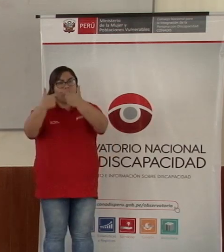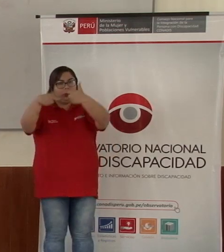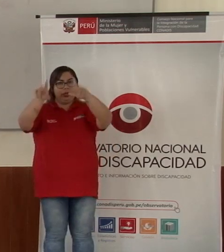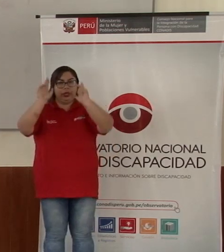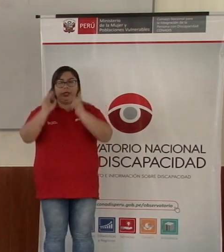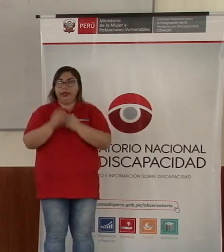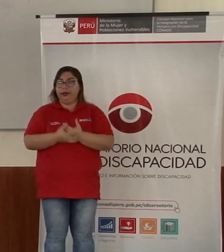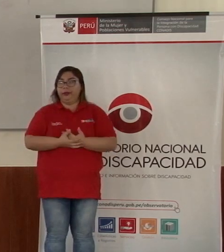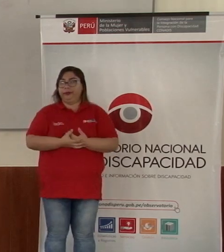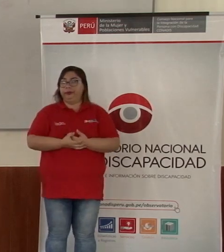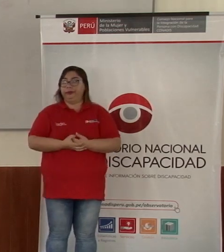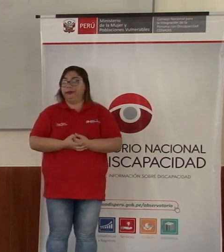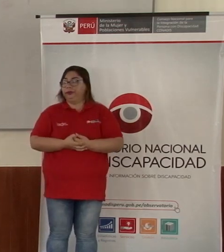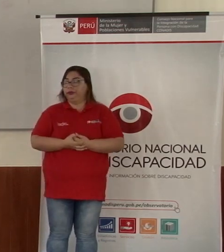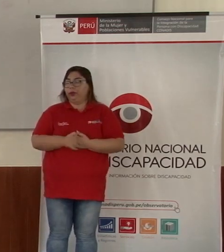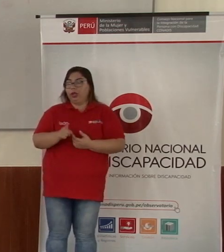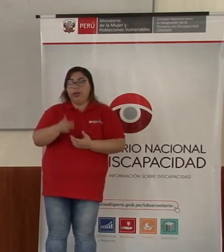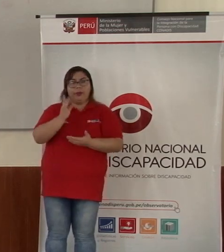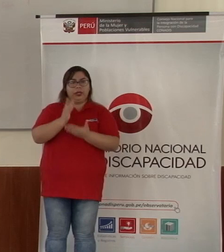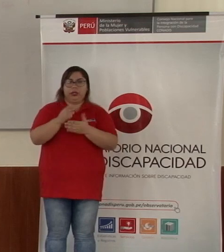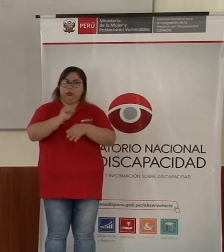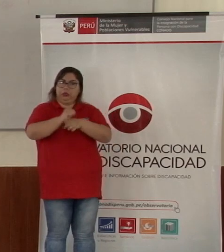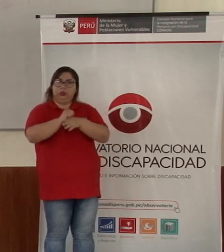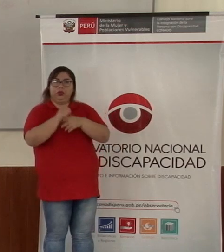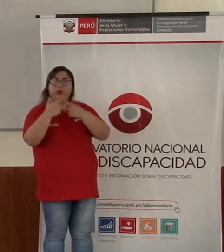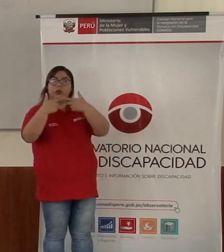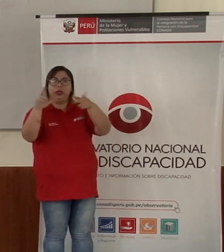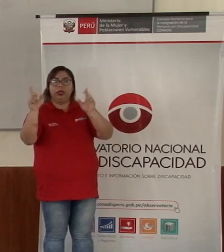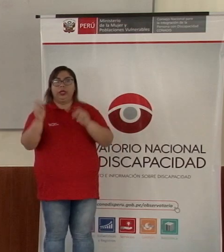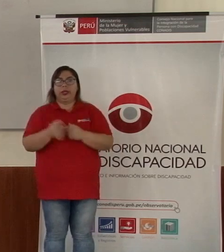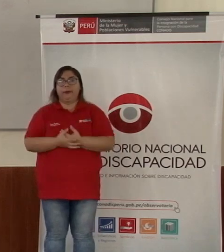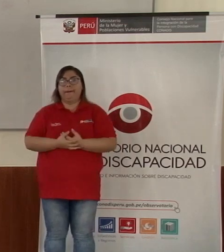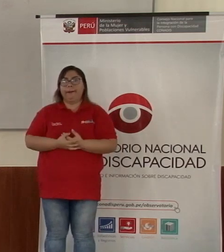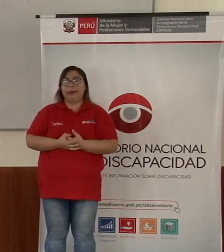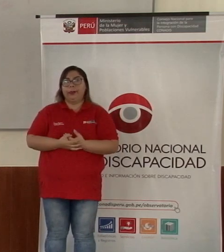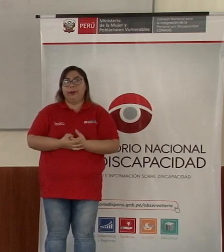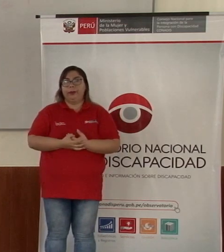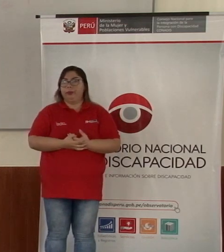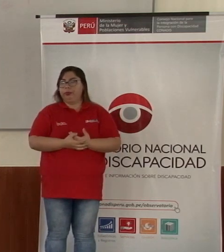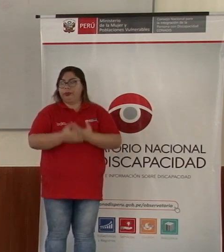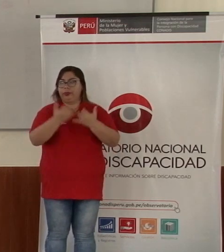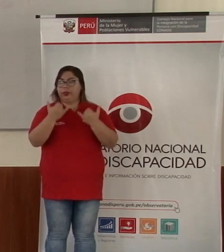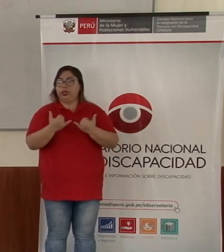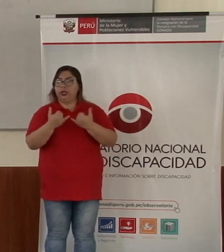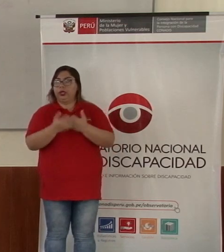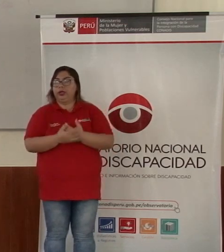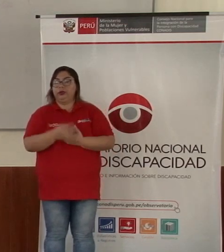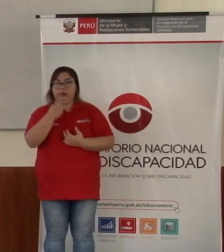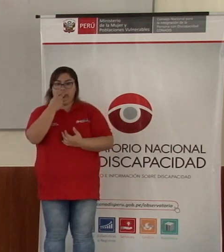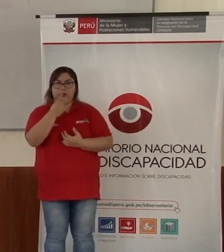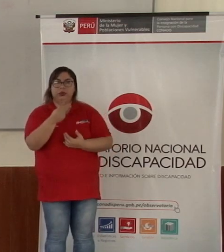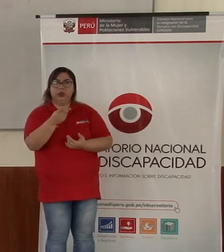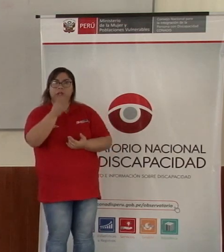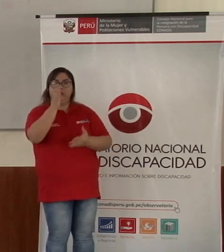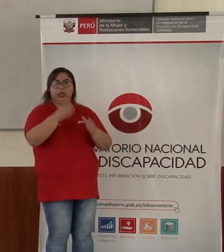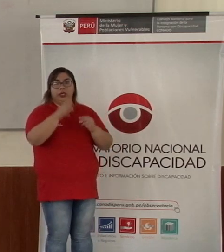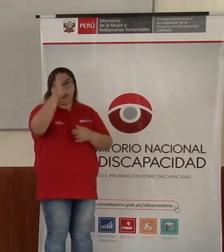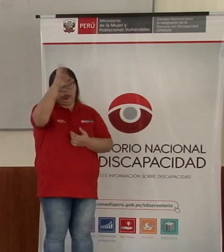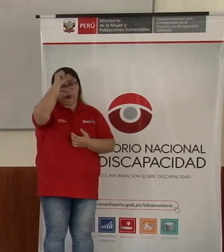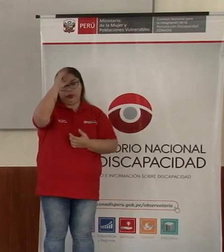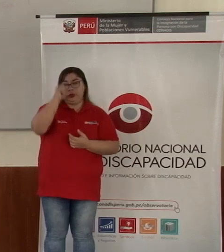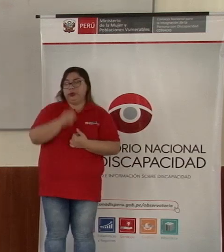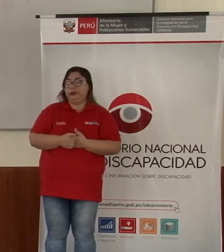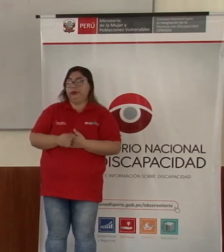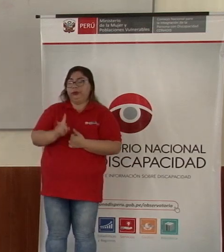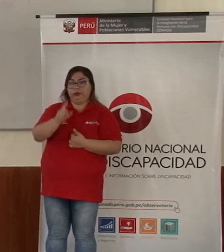cualquiera, prácticamente cualquiera lo podía realizar, ¿no? Hay un caso bastante conocido en el Cusco